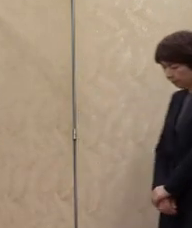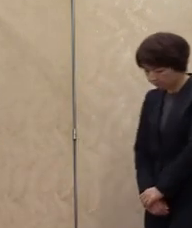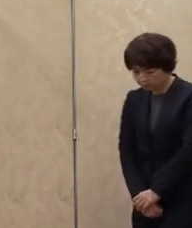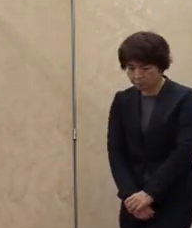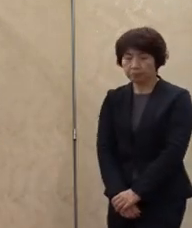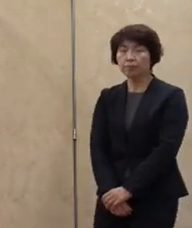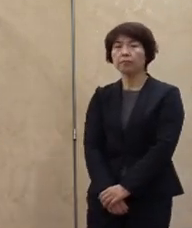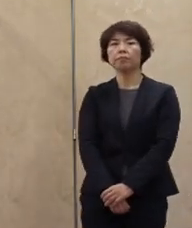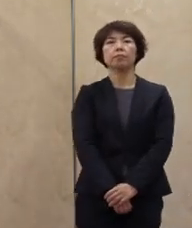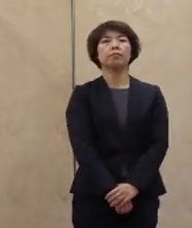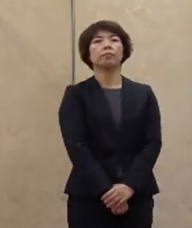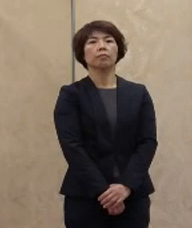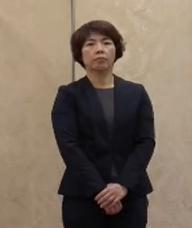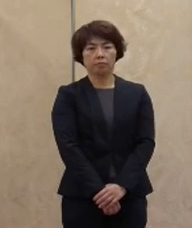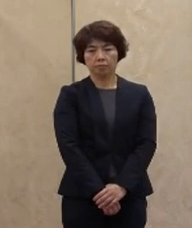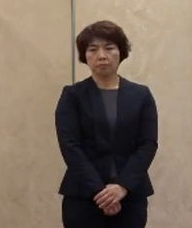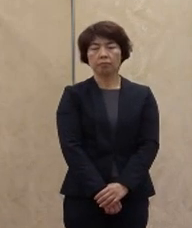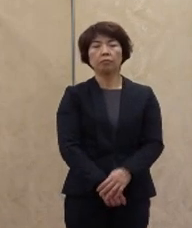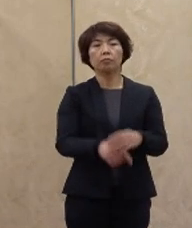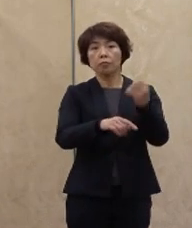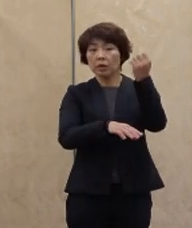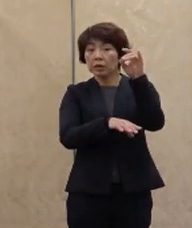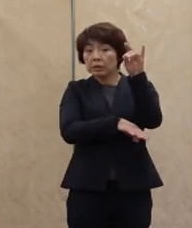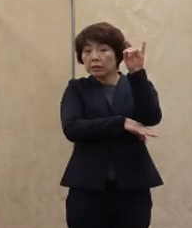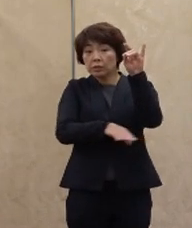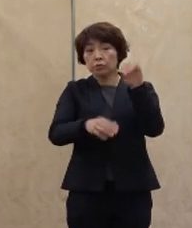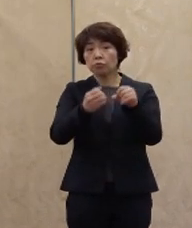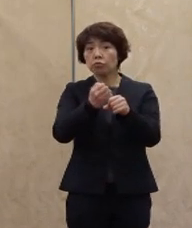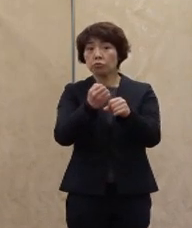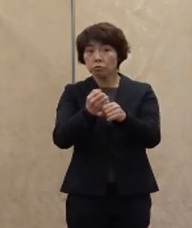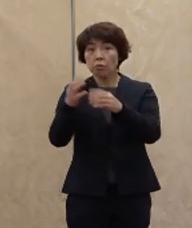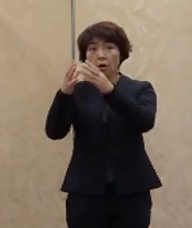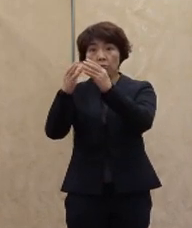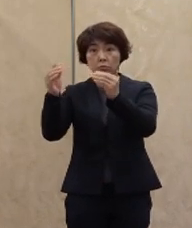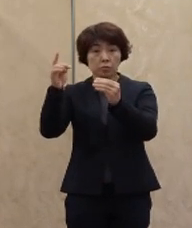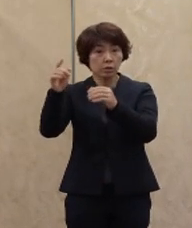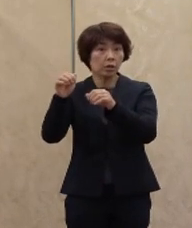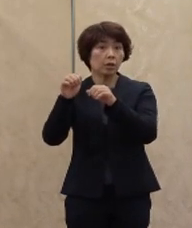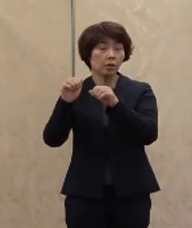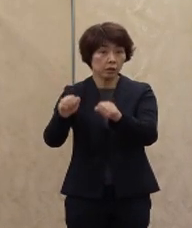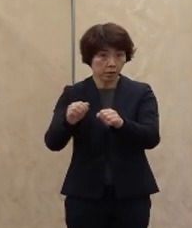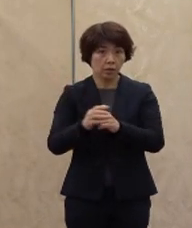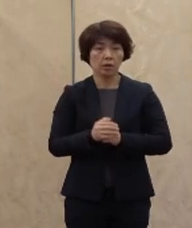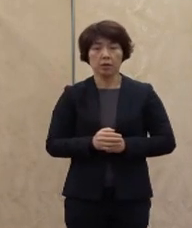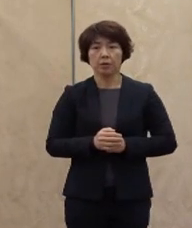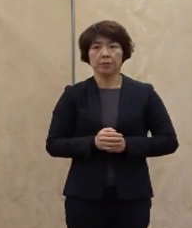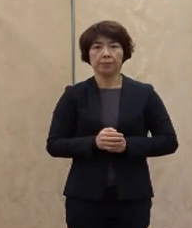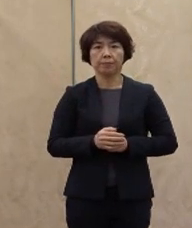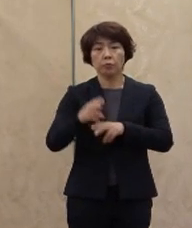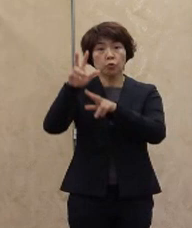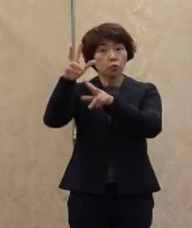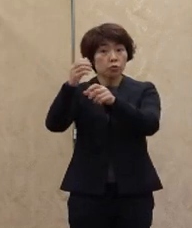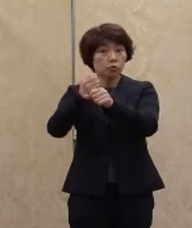では、僕は国でやって、ルール作りは国でやって、